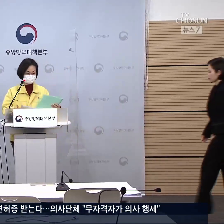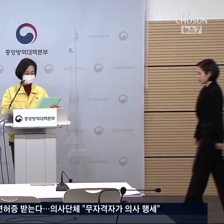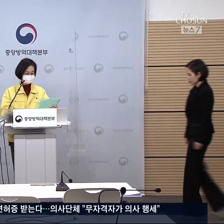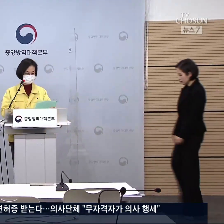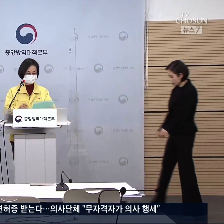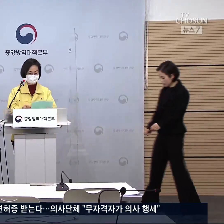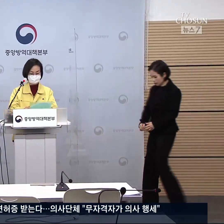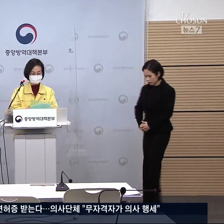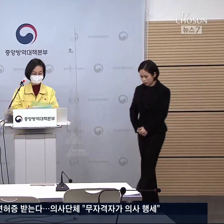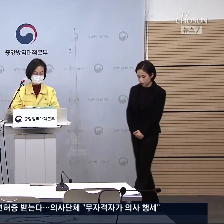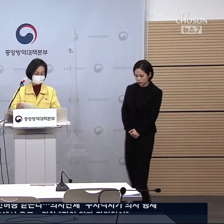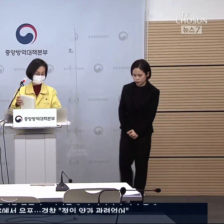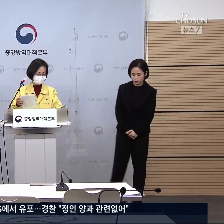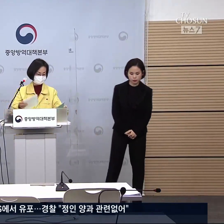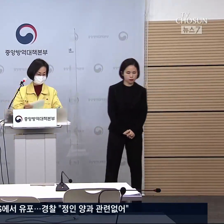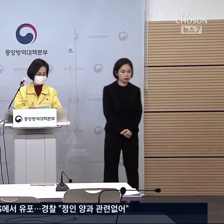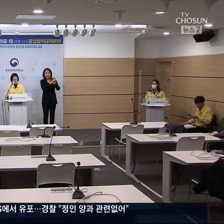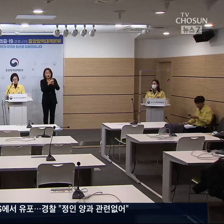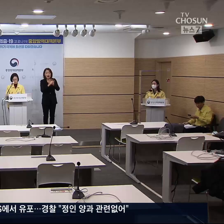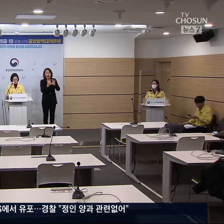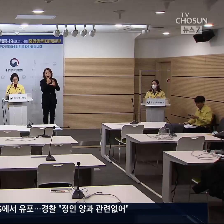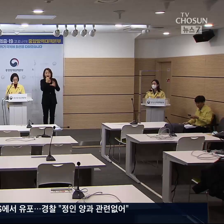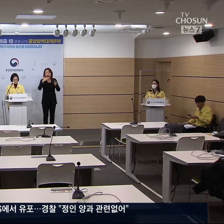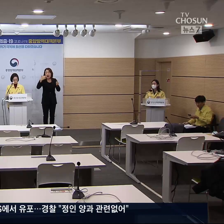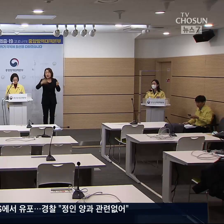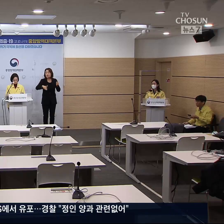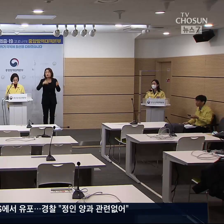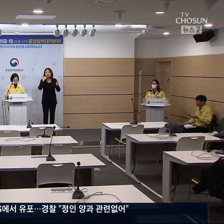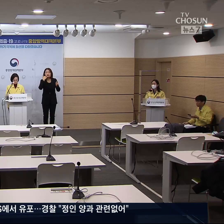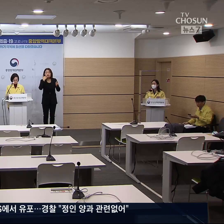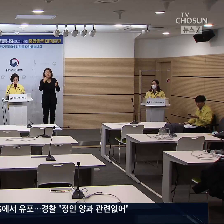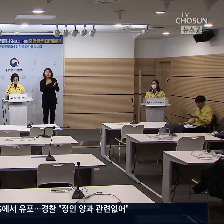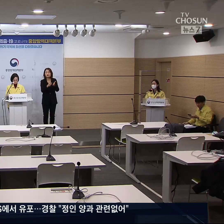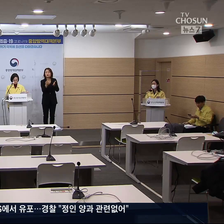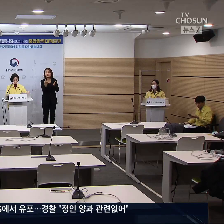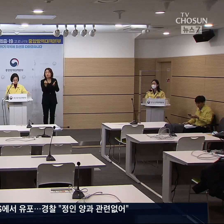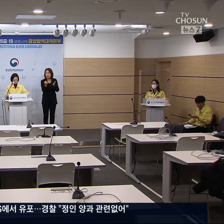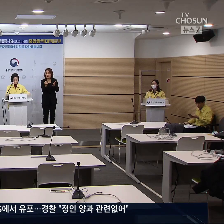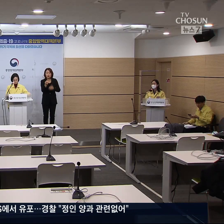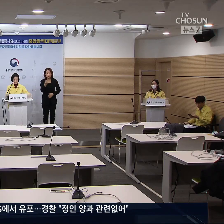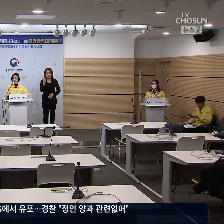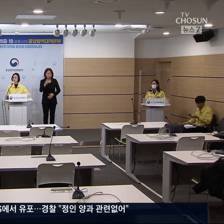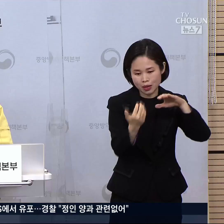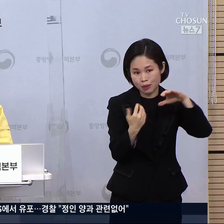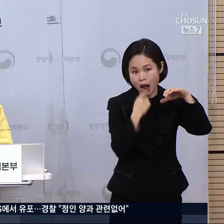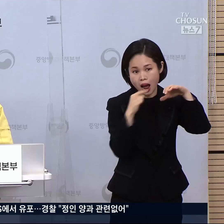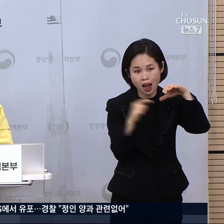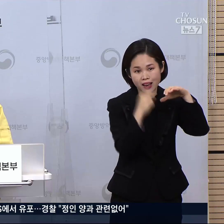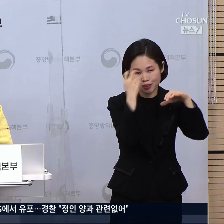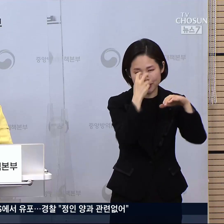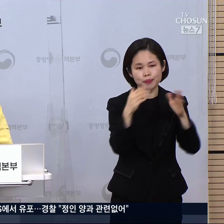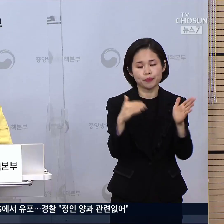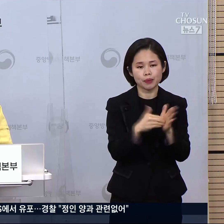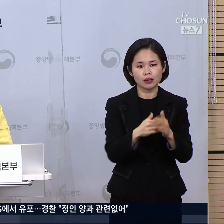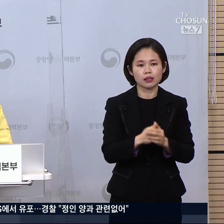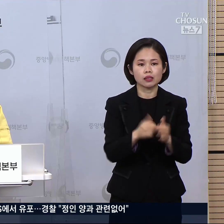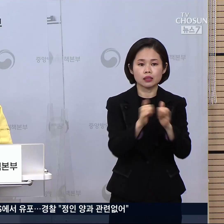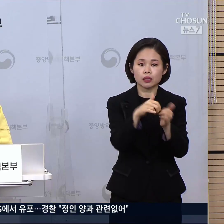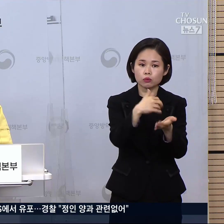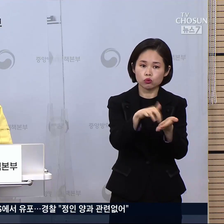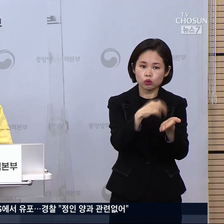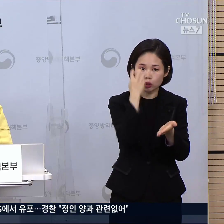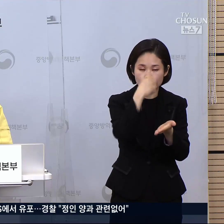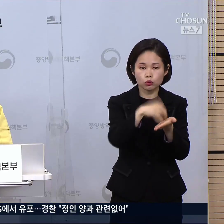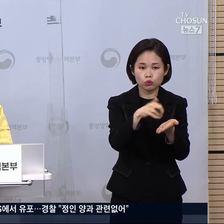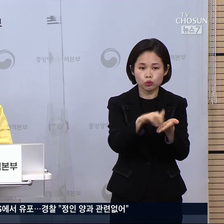현행 거리두기 종료를 하루 앞두고 정부가 2주 연장을 발표했습니다. 3차 대유행 감소세가 아직은 완만해